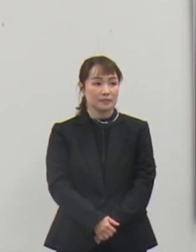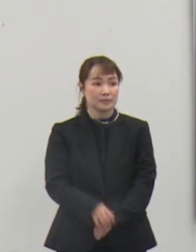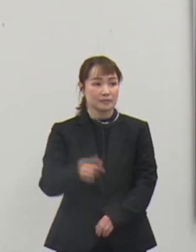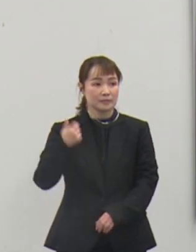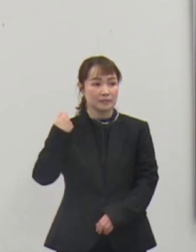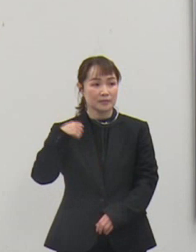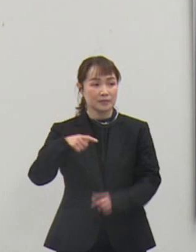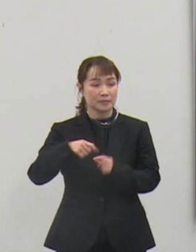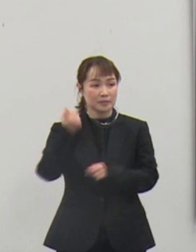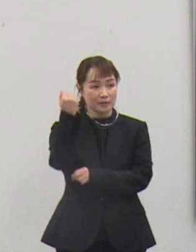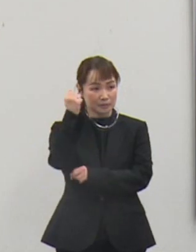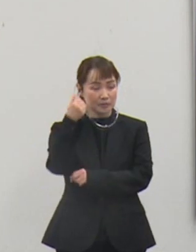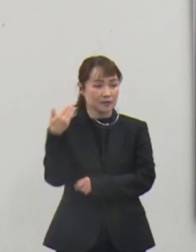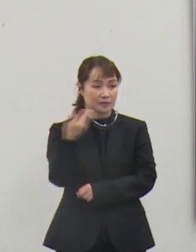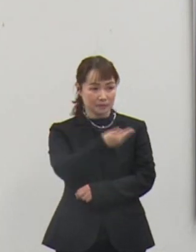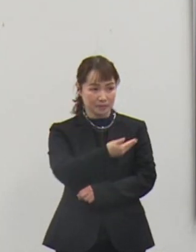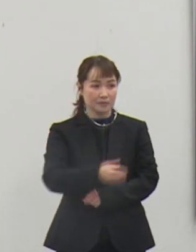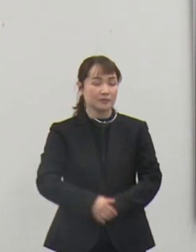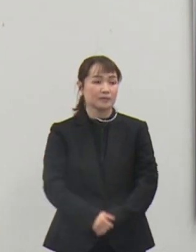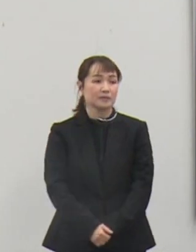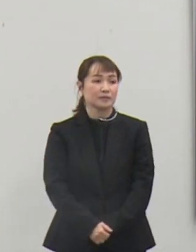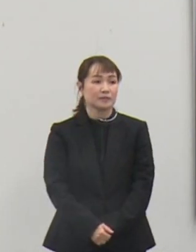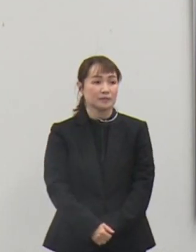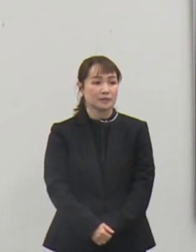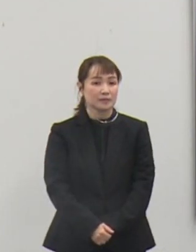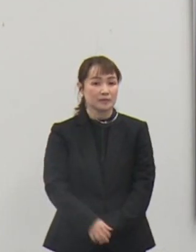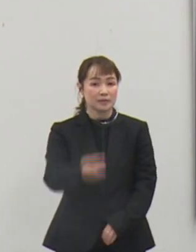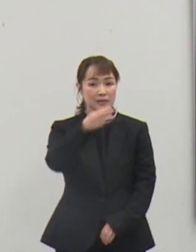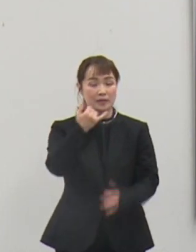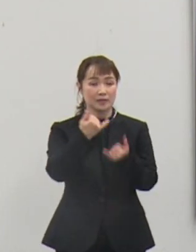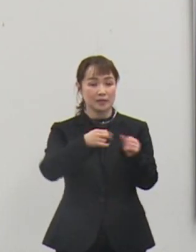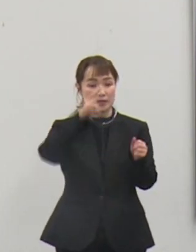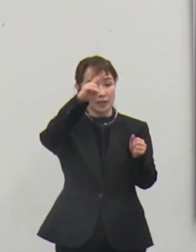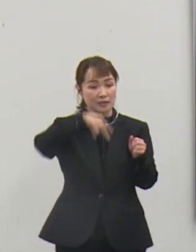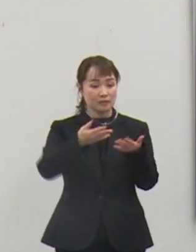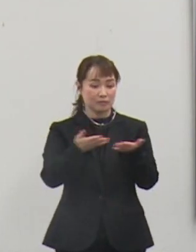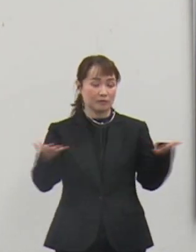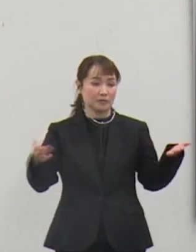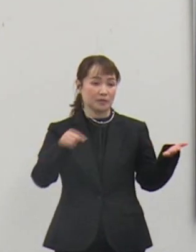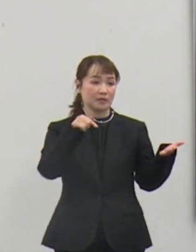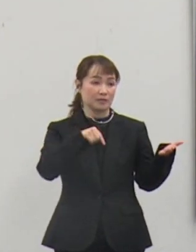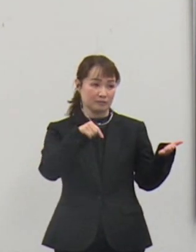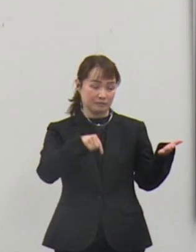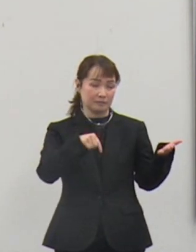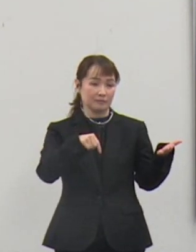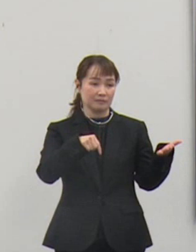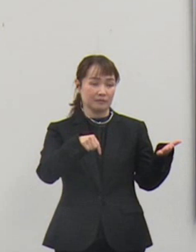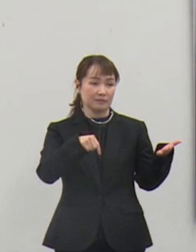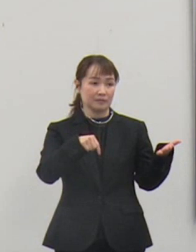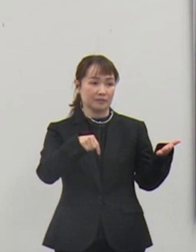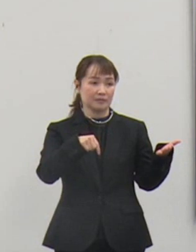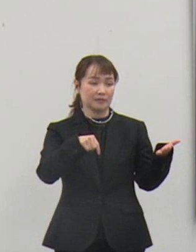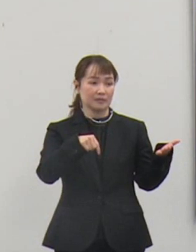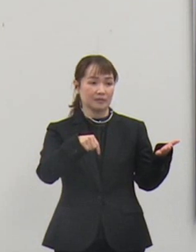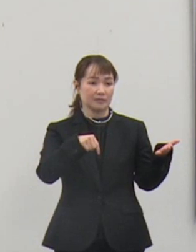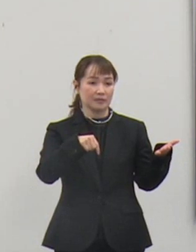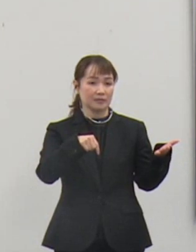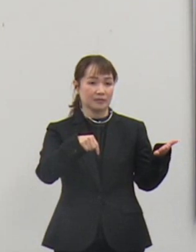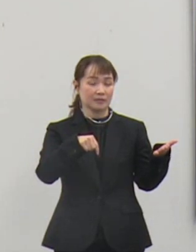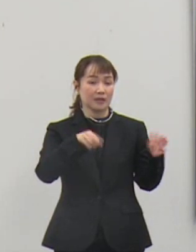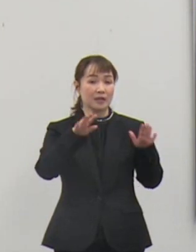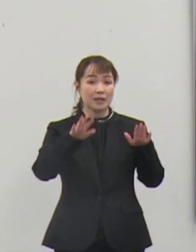南日本新聞の山下です。よろしくお願いします。第三者認証店についてなんですけれども、第三者認証店の現在の